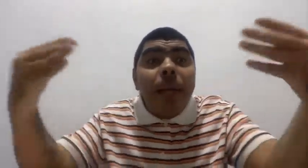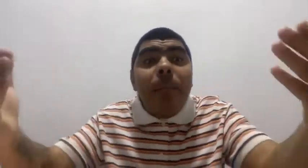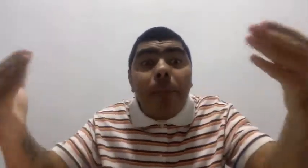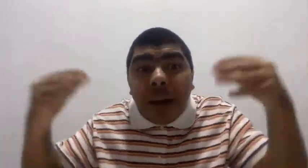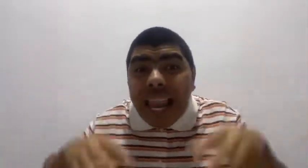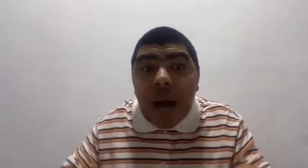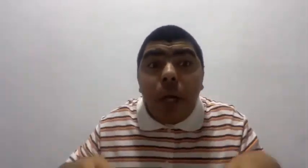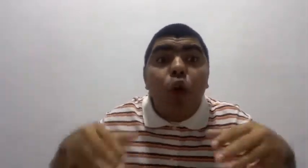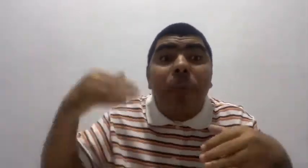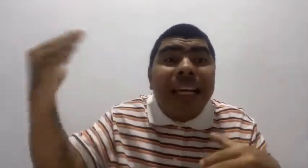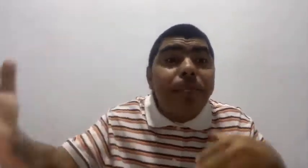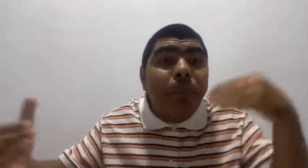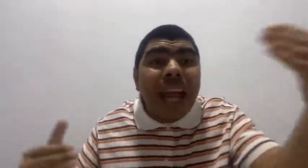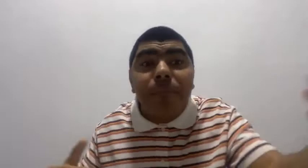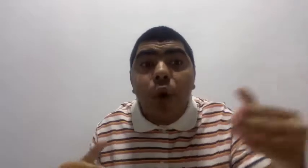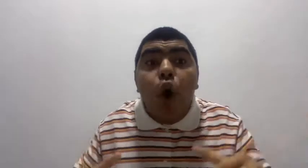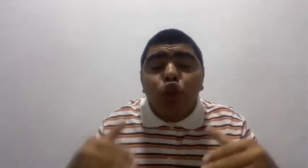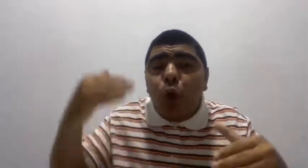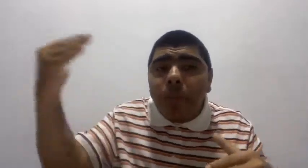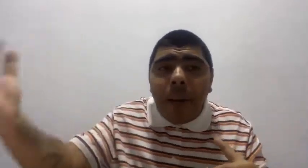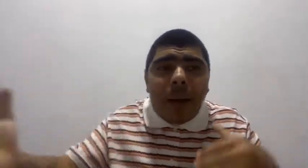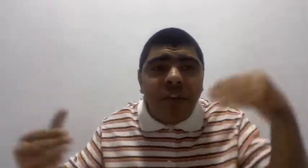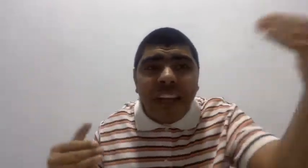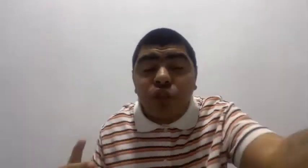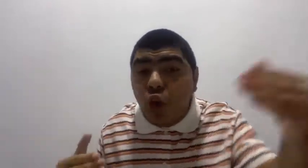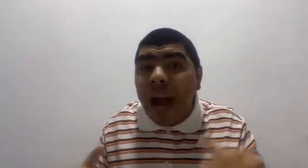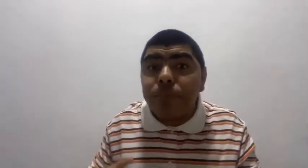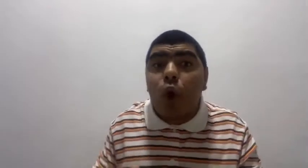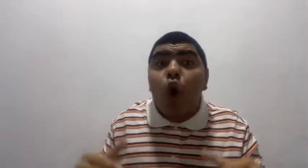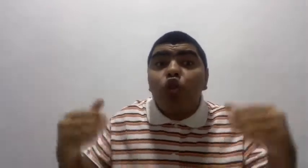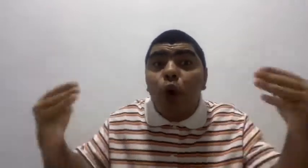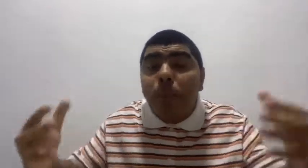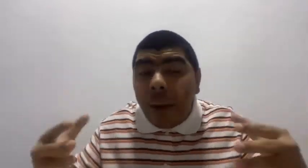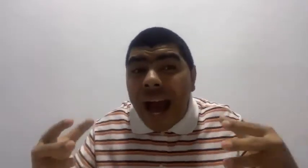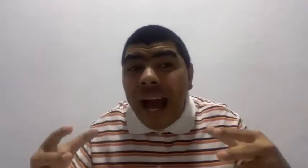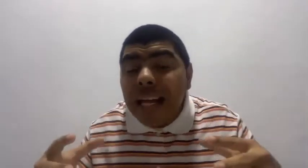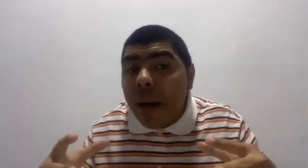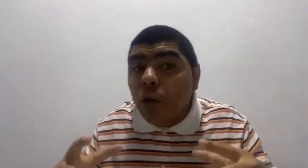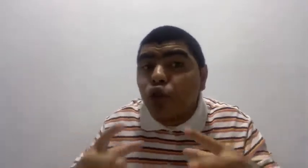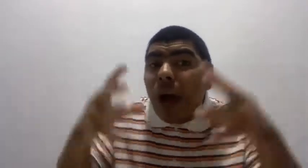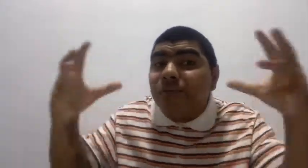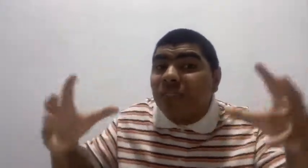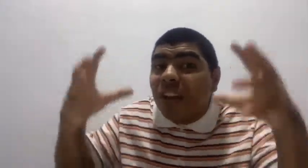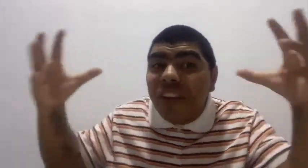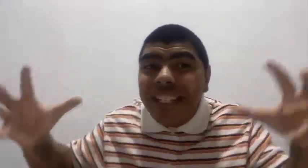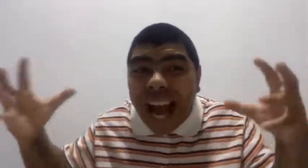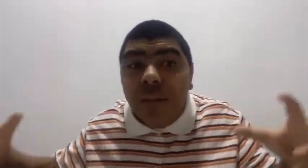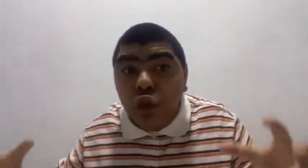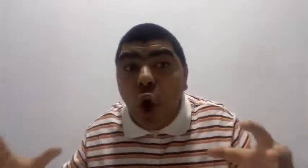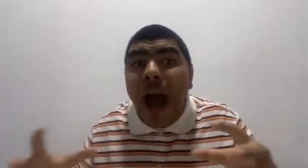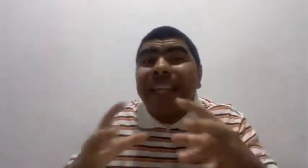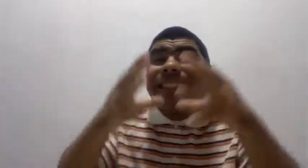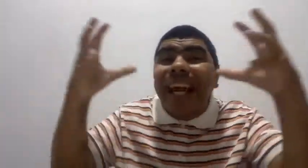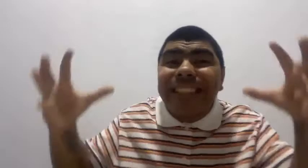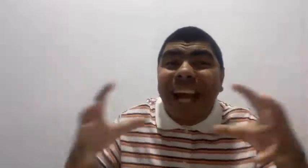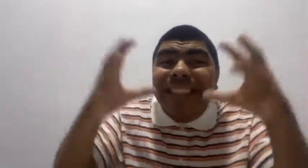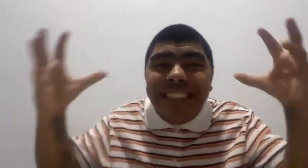misma palabra nos va limpiando, nos va perfeccionando, nos va, hermano, santificando hasta